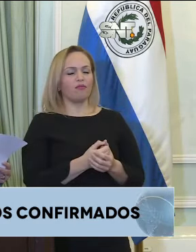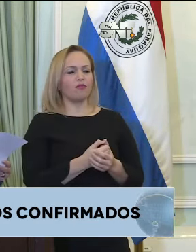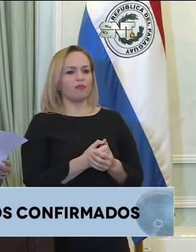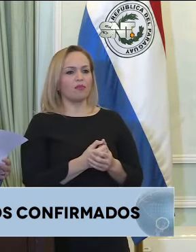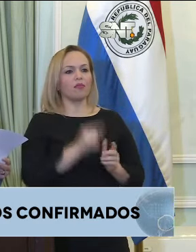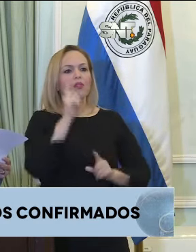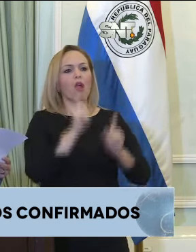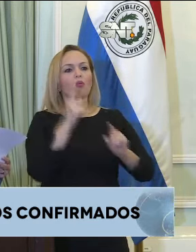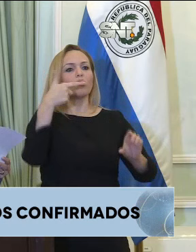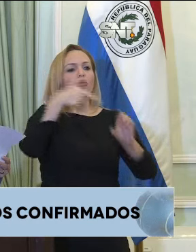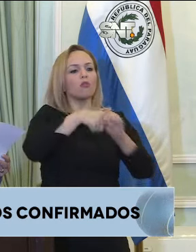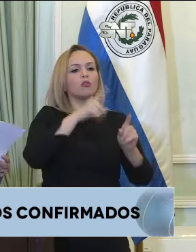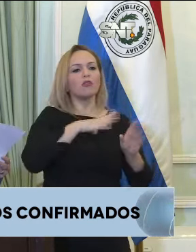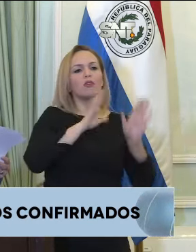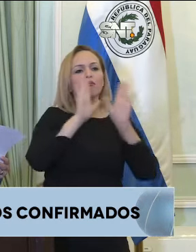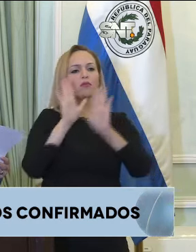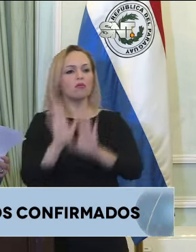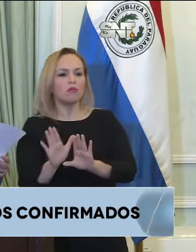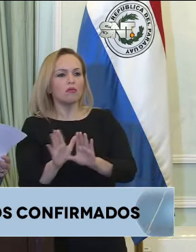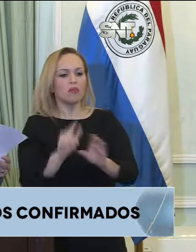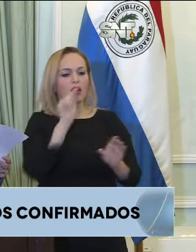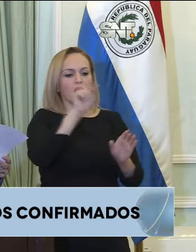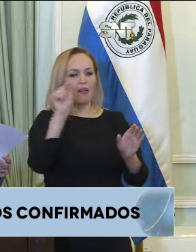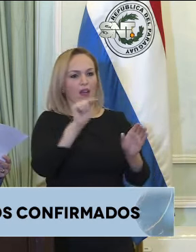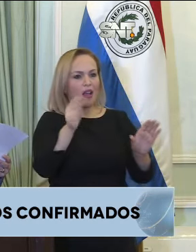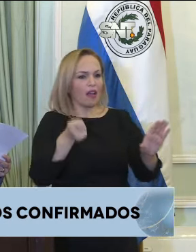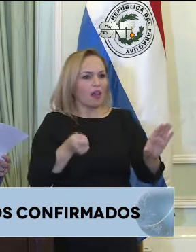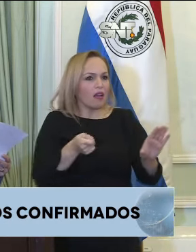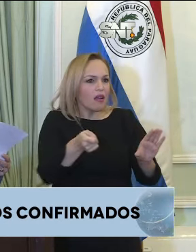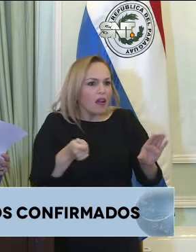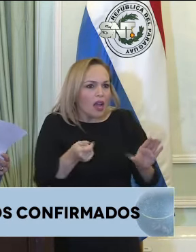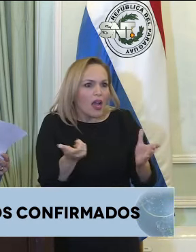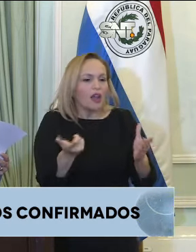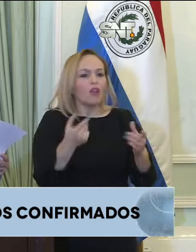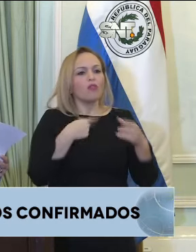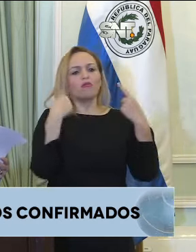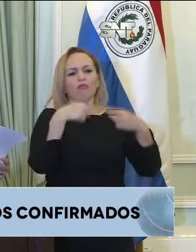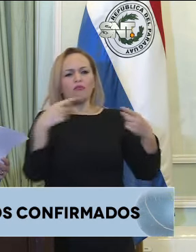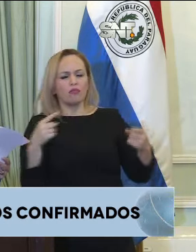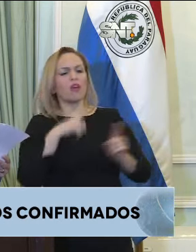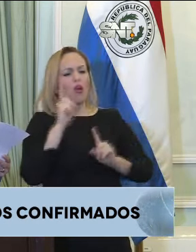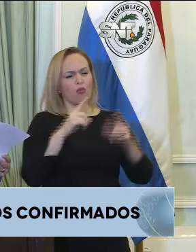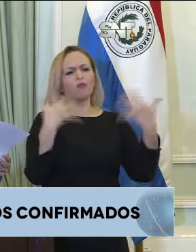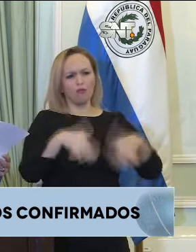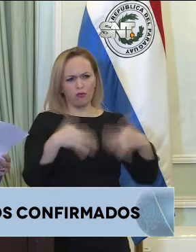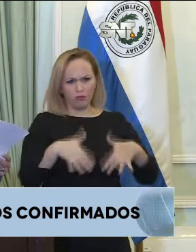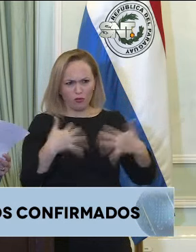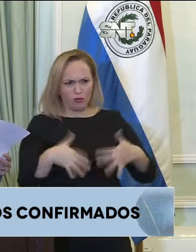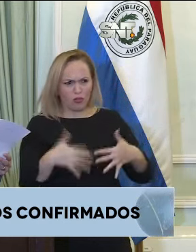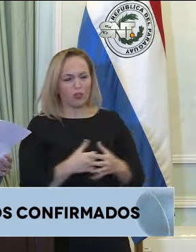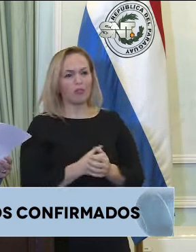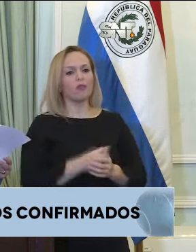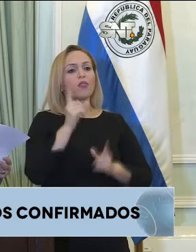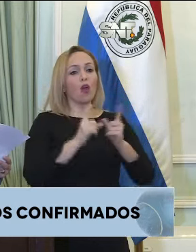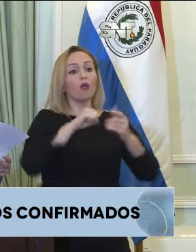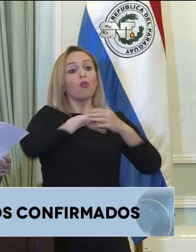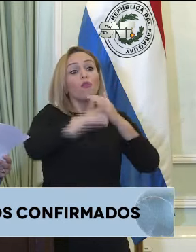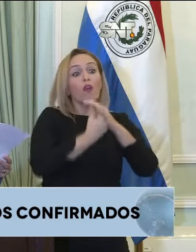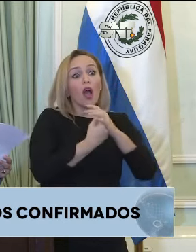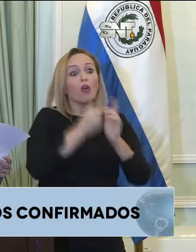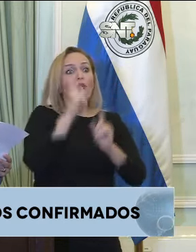expendedoras de combustibles, servicios de cajeros automáticos, transporte de caudales y todas aquellas actividades que el Banco Central